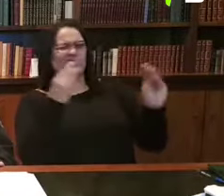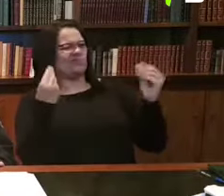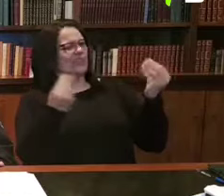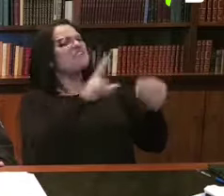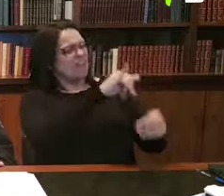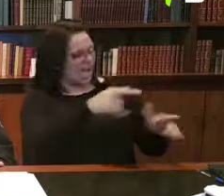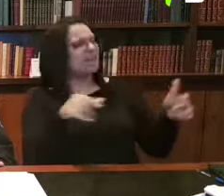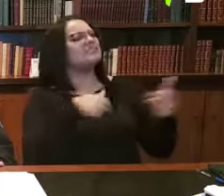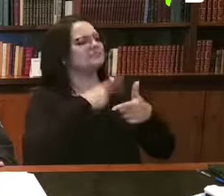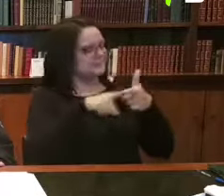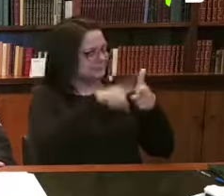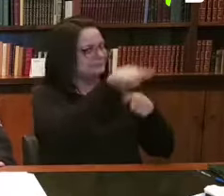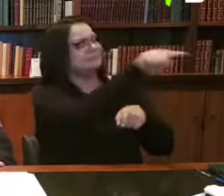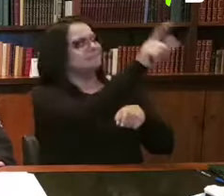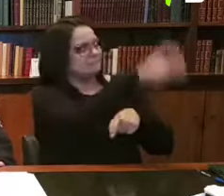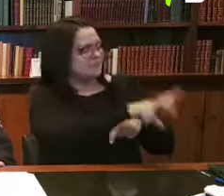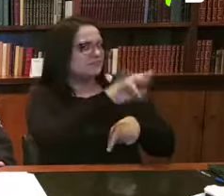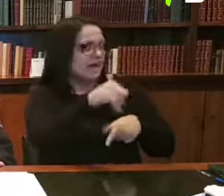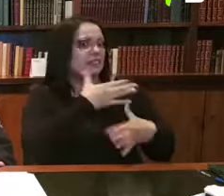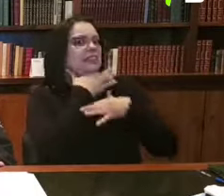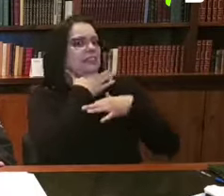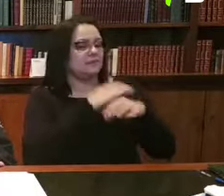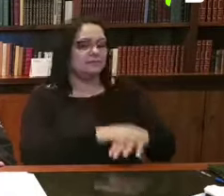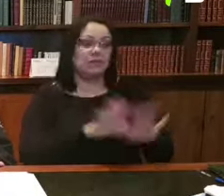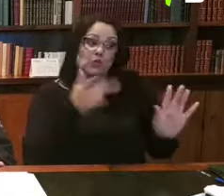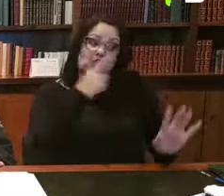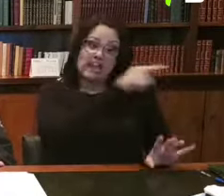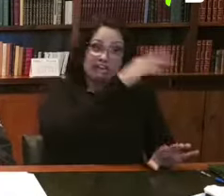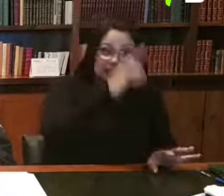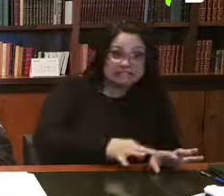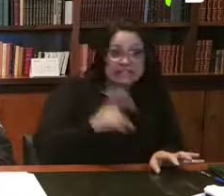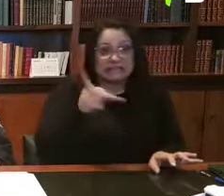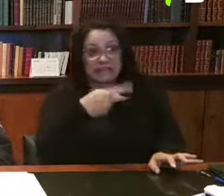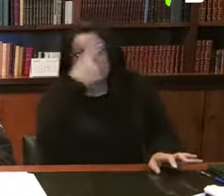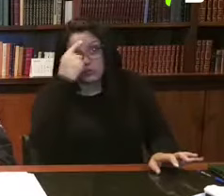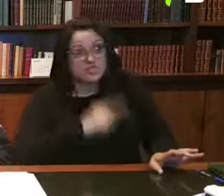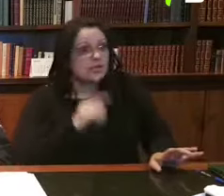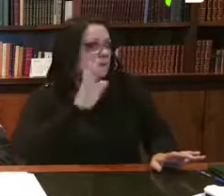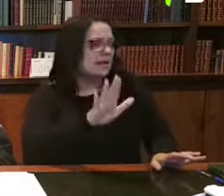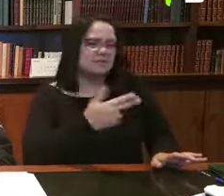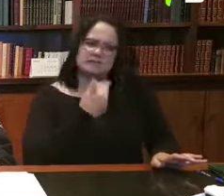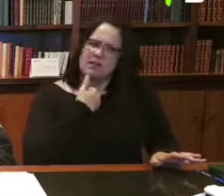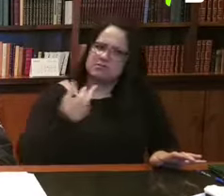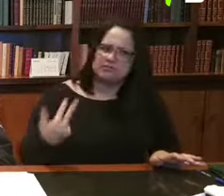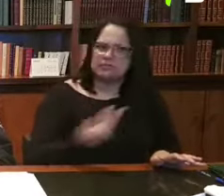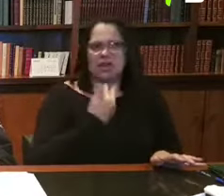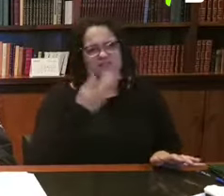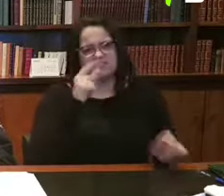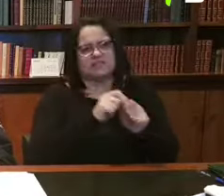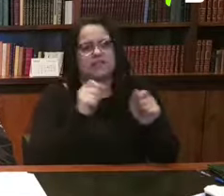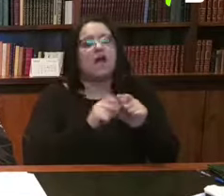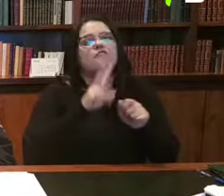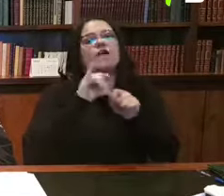quarta previsão que ela fez mas vamos ver também não vou dizer que tá errado nem que tá certo aí eu digo que não é possível fazer uma